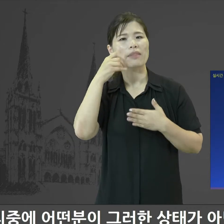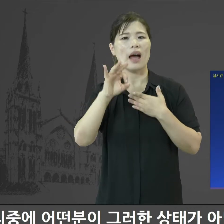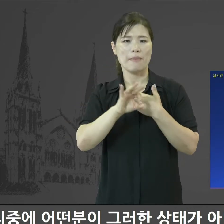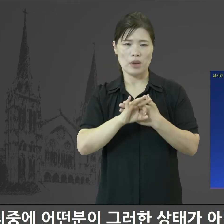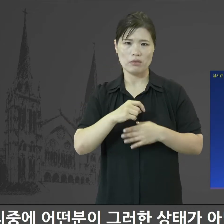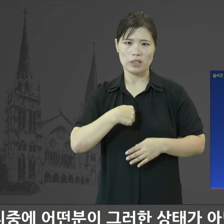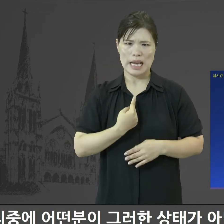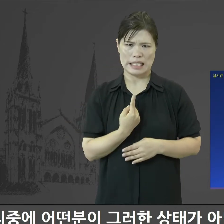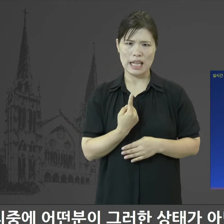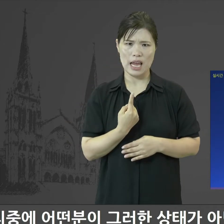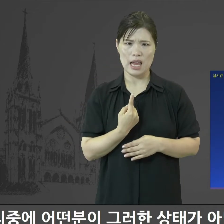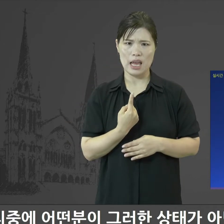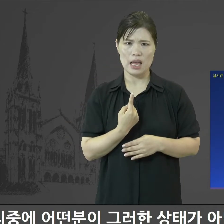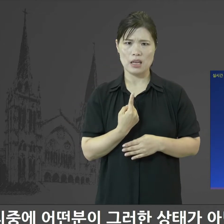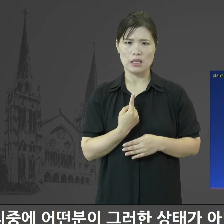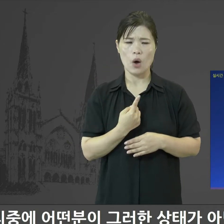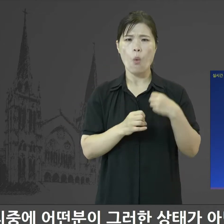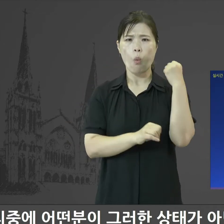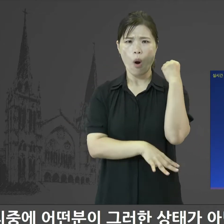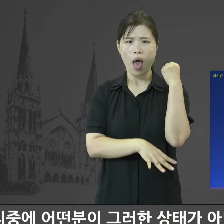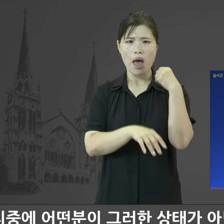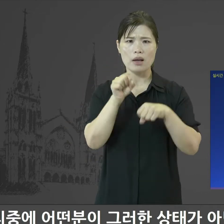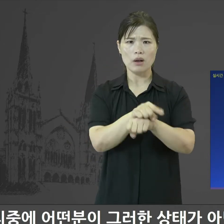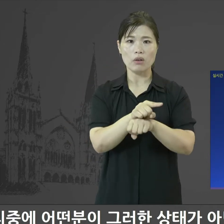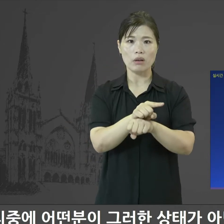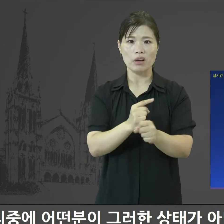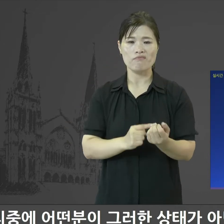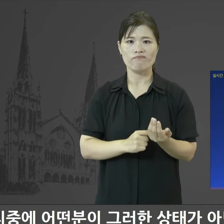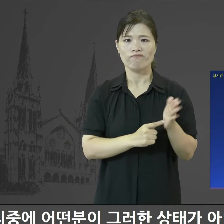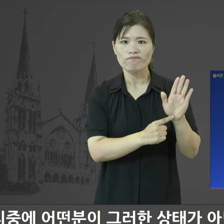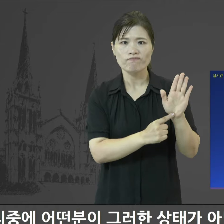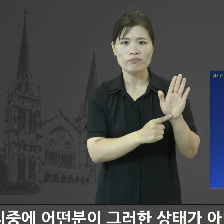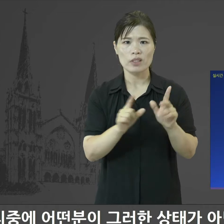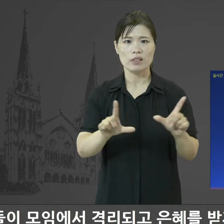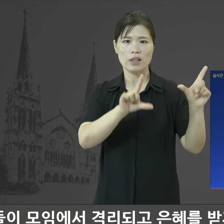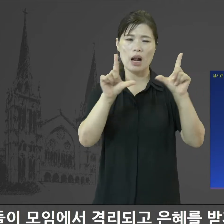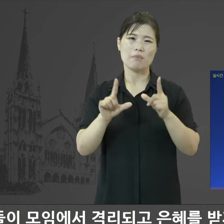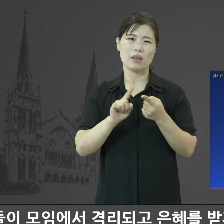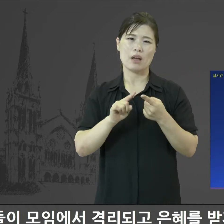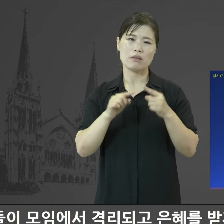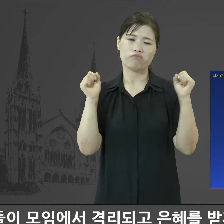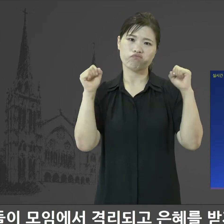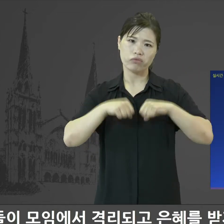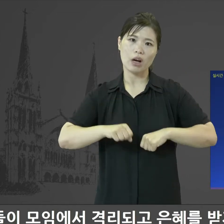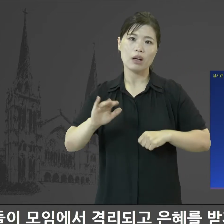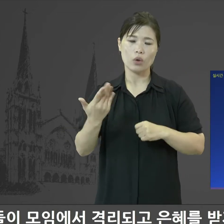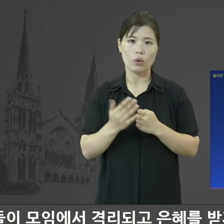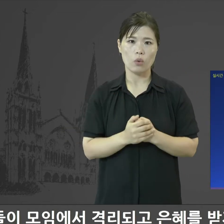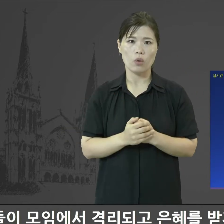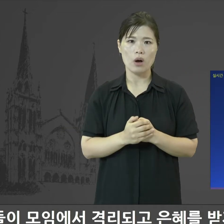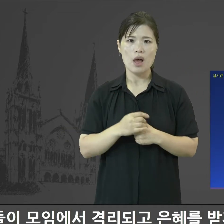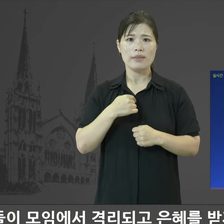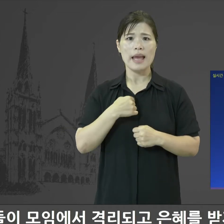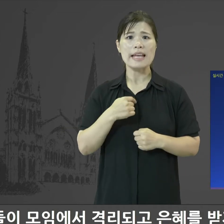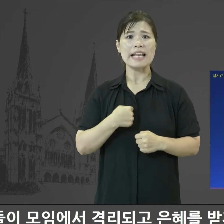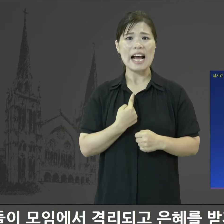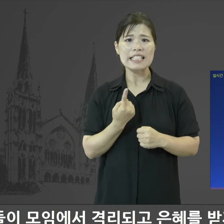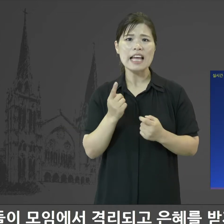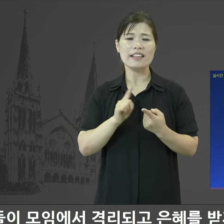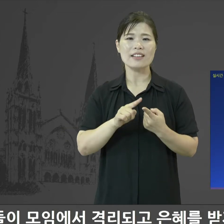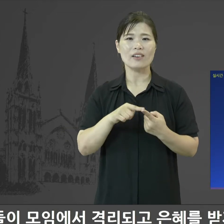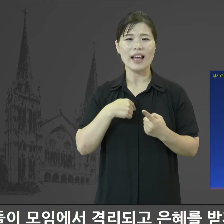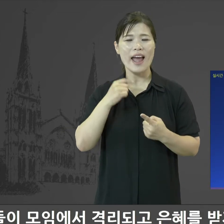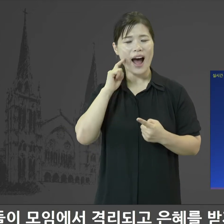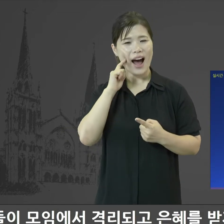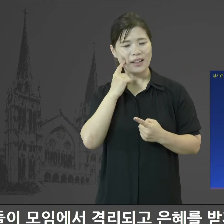자신의 본래의 성격이 드러나고 이렇게 삶이 무너지고 그동안의 사람들 앞에서 나 자신을 아름답게